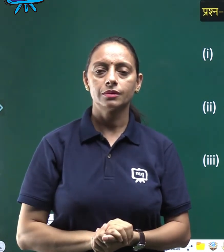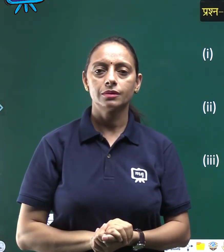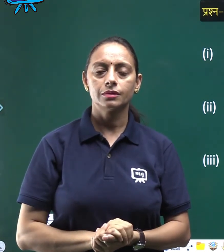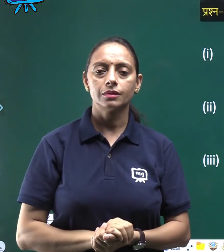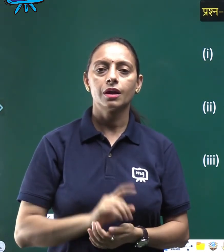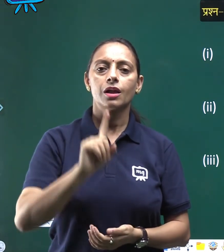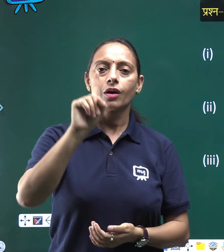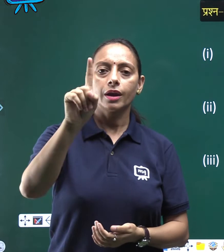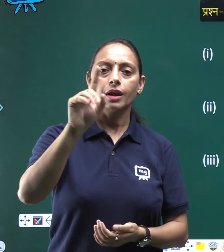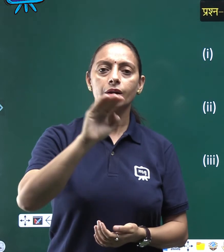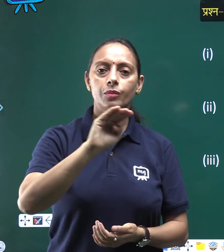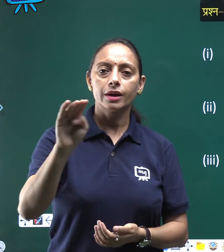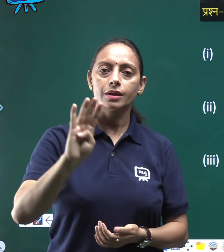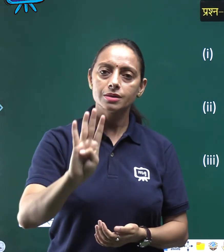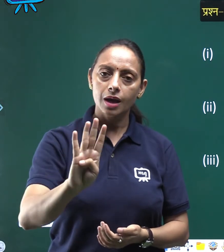और 1/4